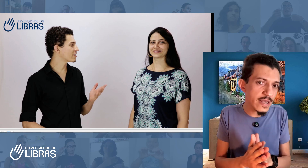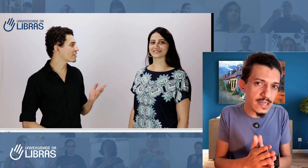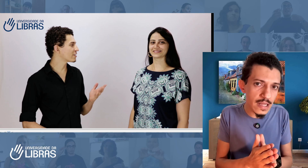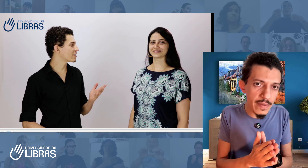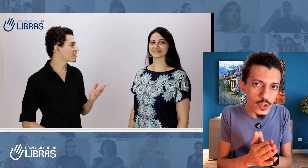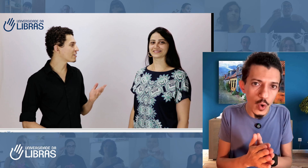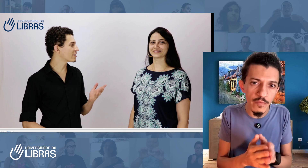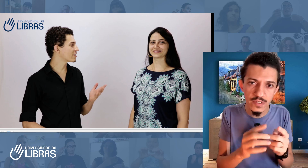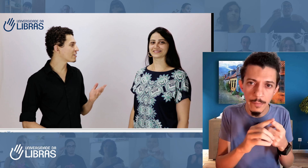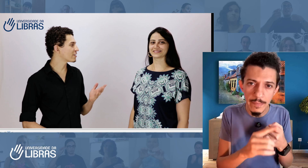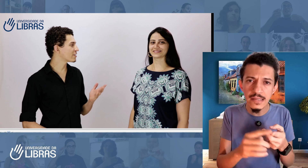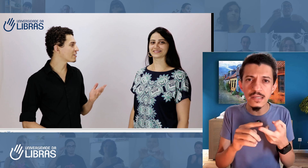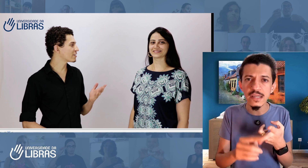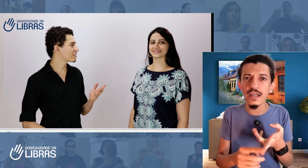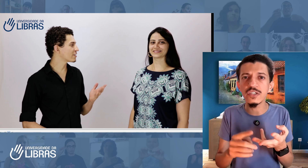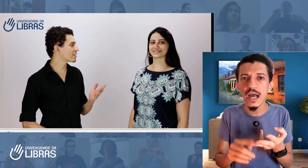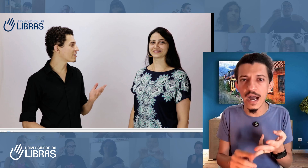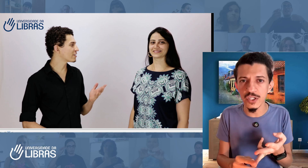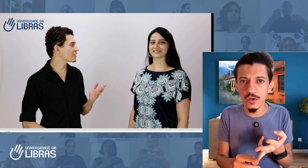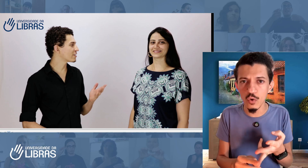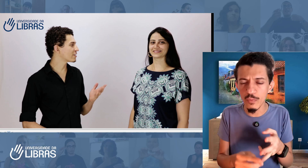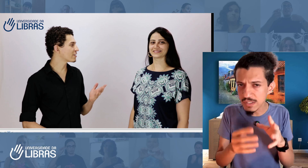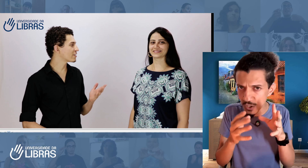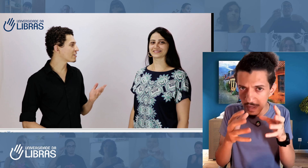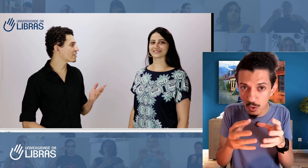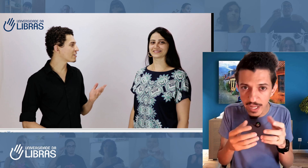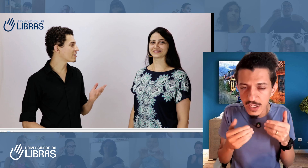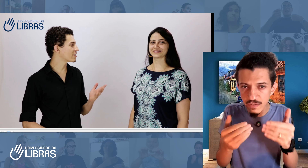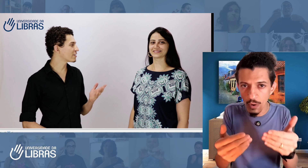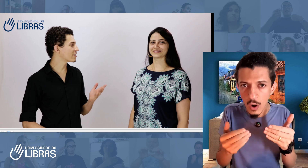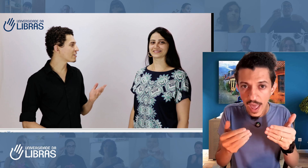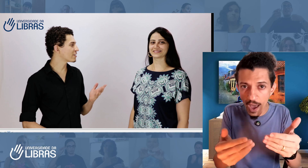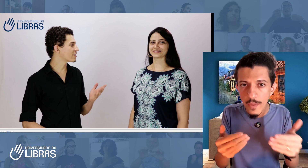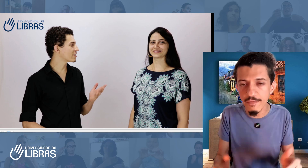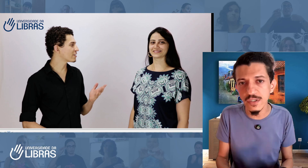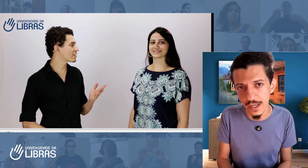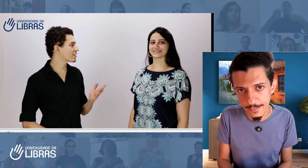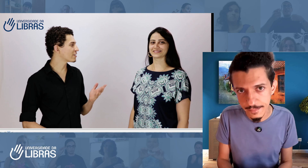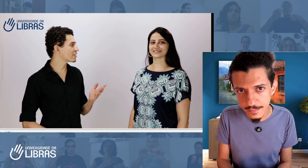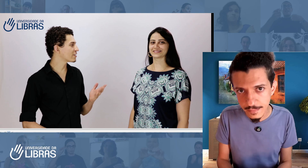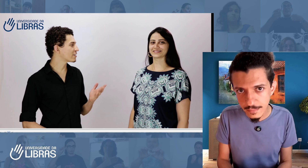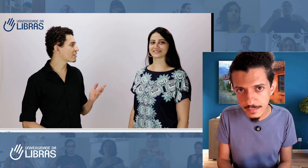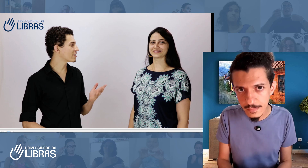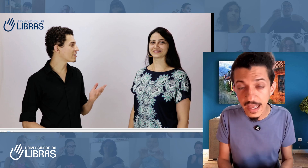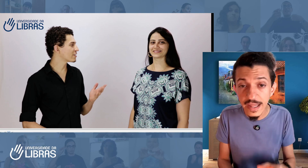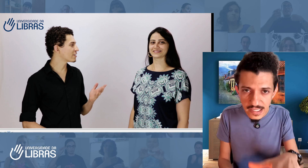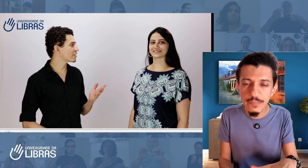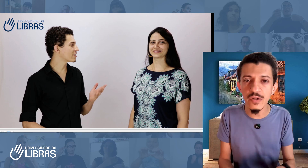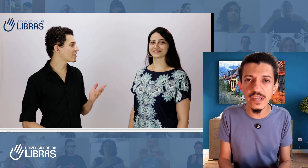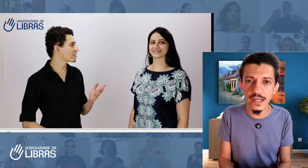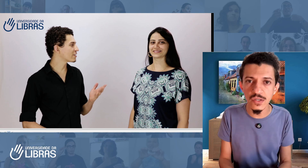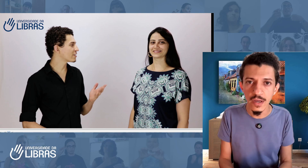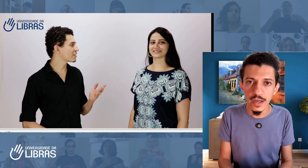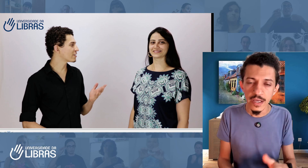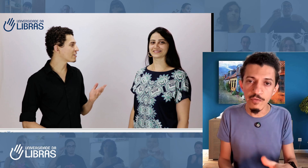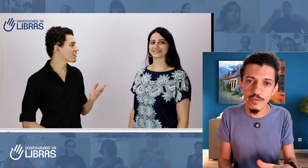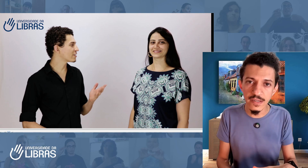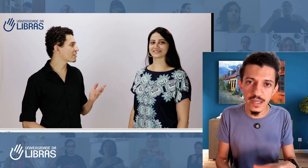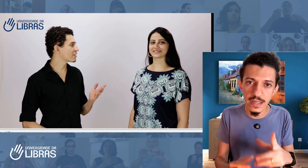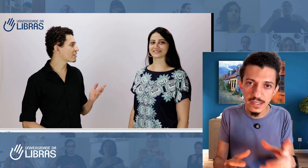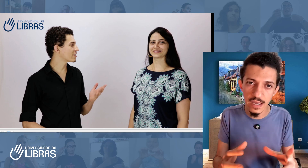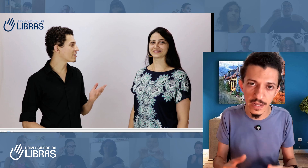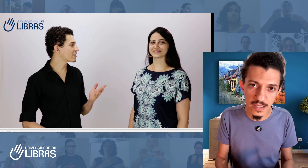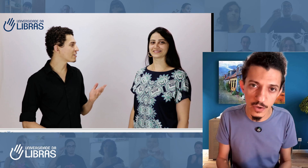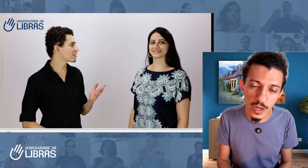entender exatamente como você pensa, sente e age num processo de mentoria individual, eu e você. E nesse processo que eu vou